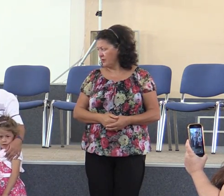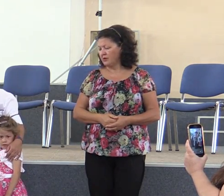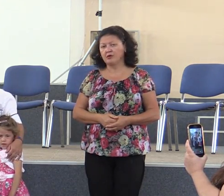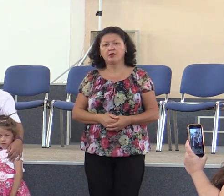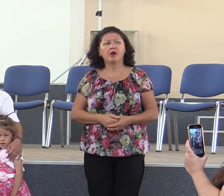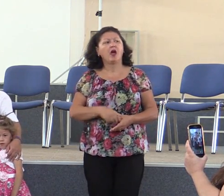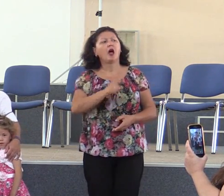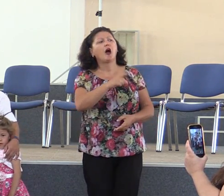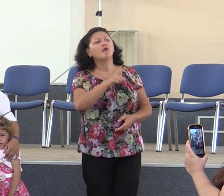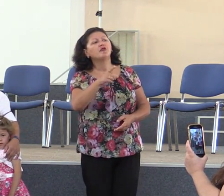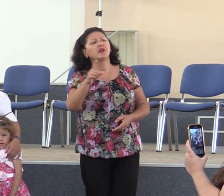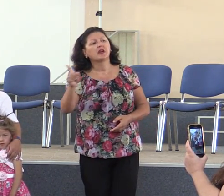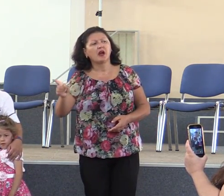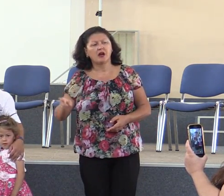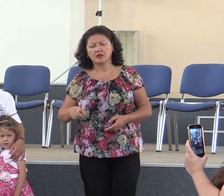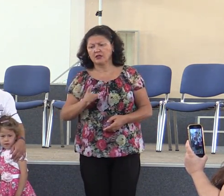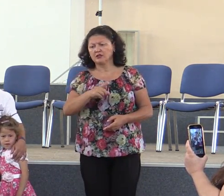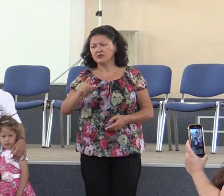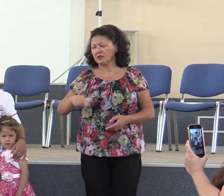Și fiecare dintre noi